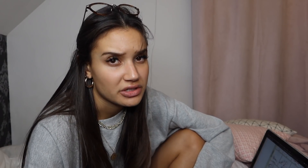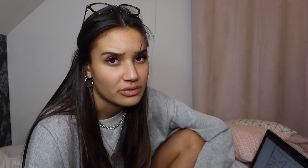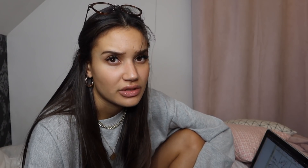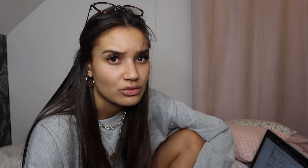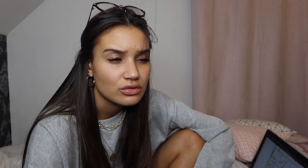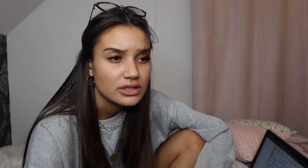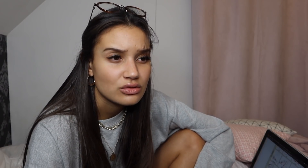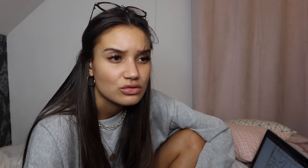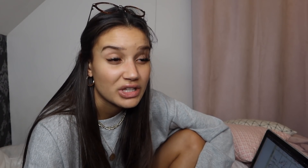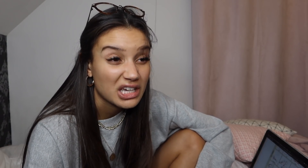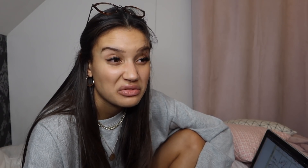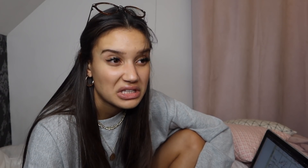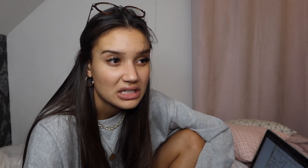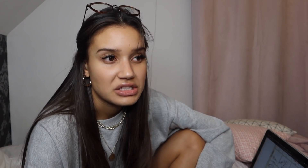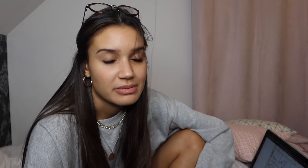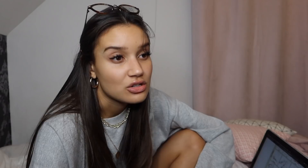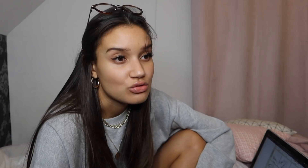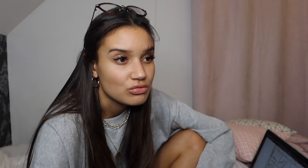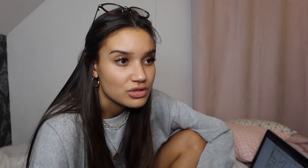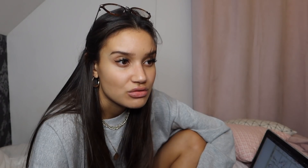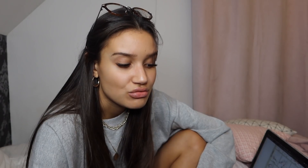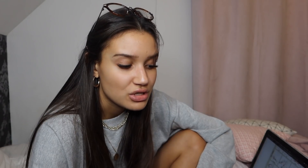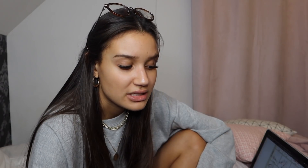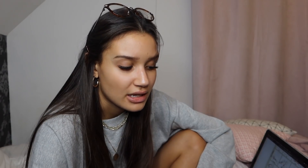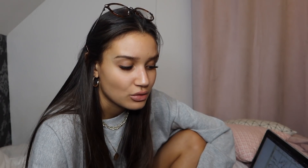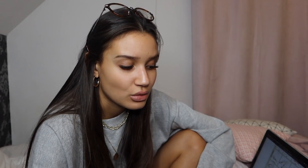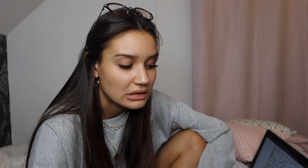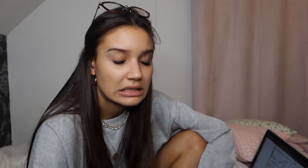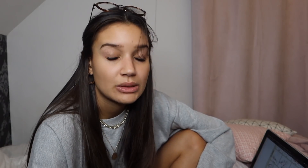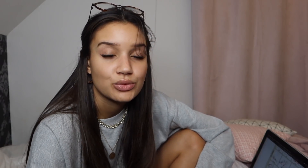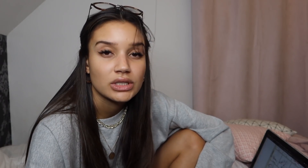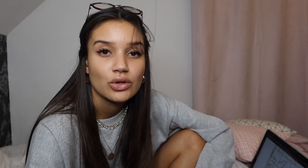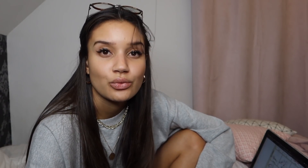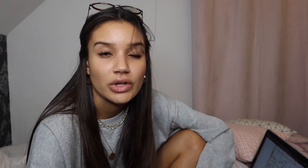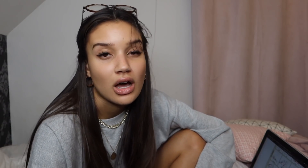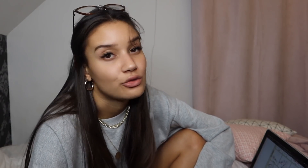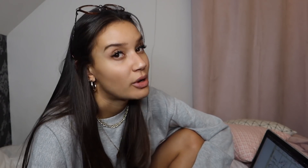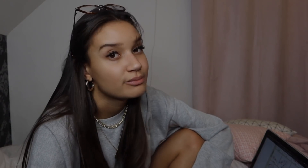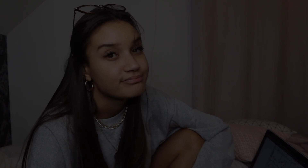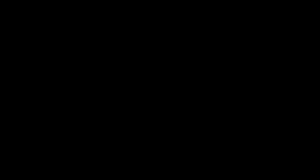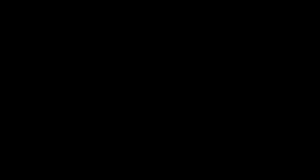cette vidéo, est-ce que je vais y arriver? Je sais pas, je continue, j'essaye de retenir et puis on verra demain.